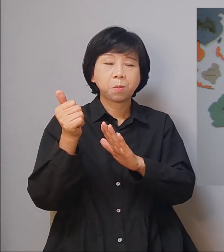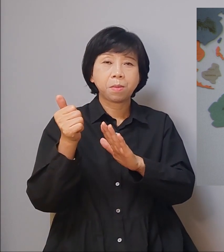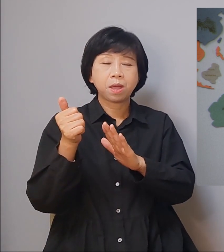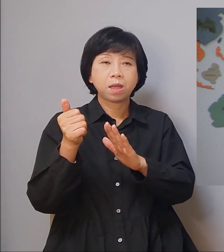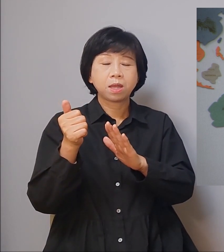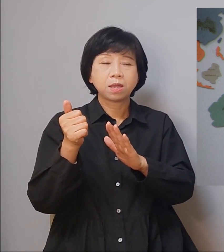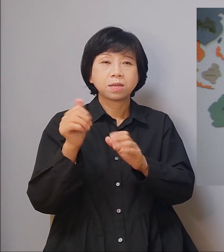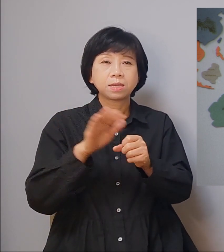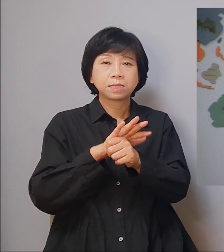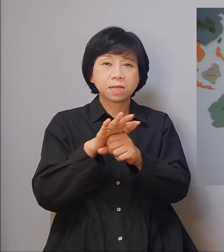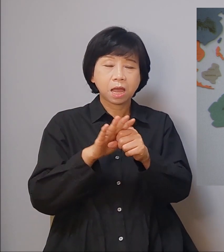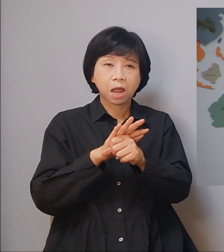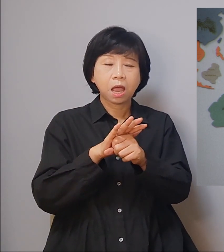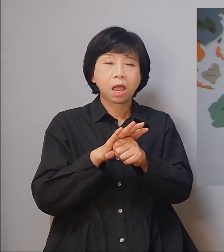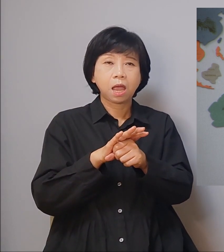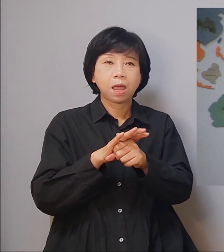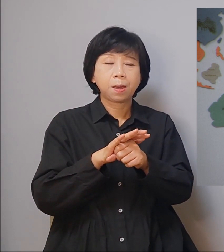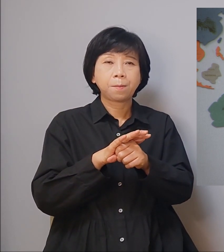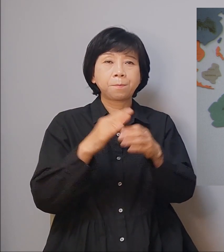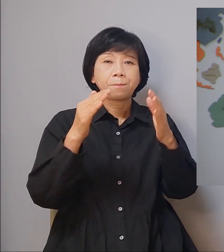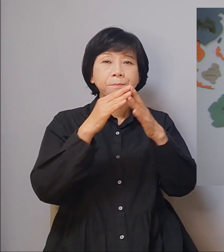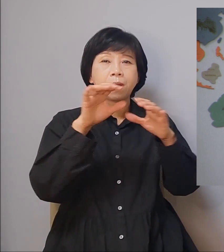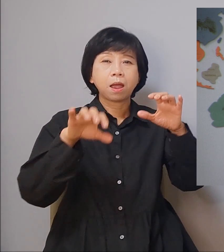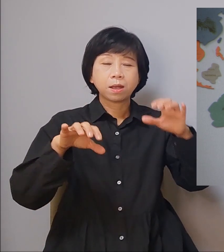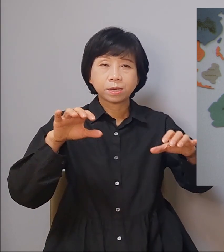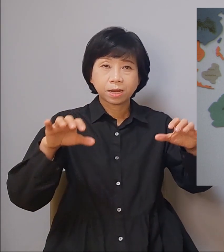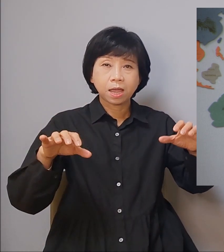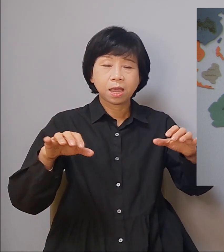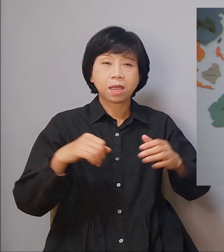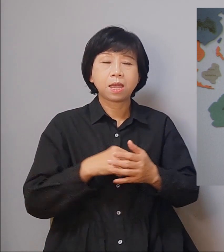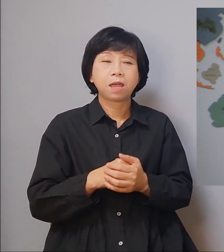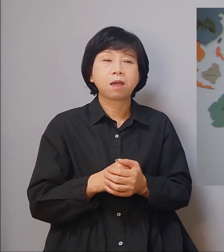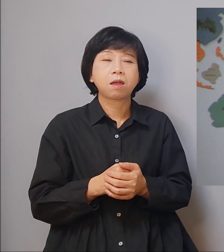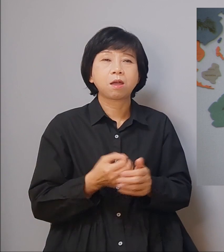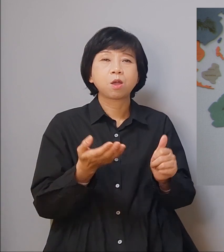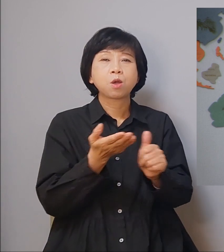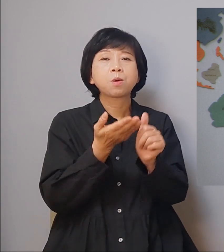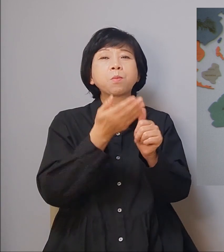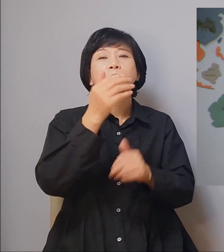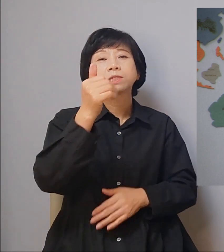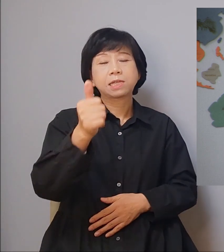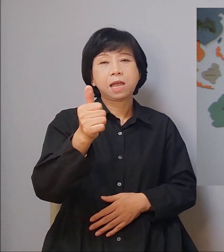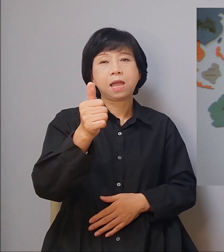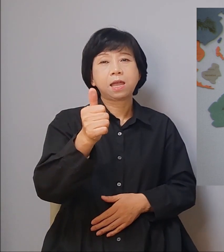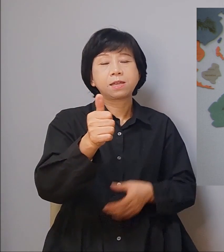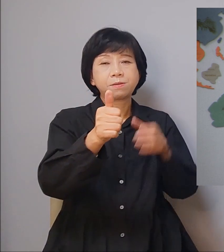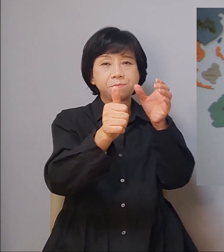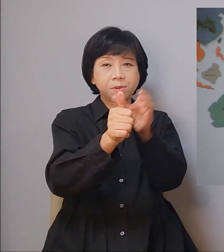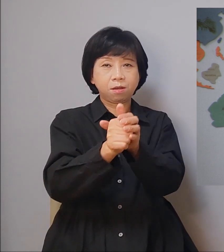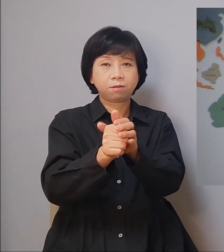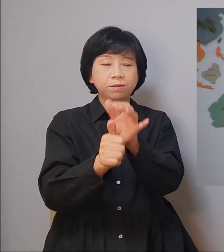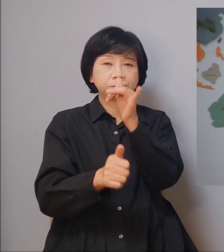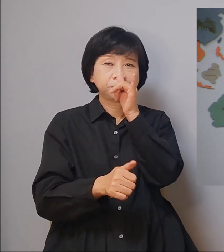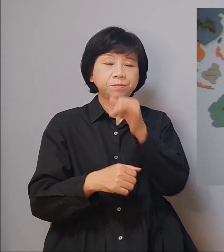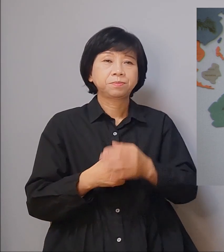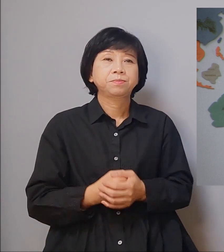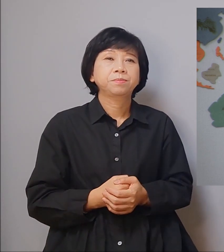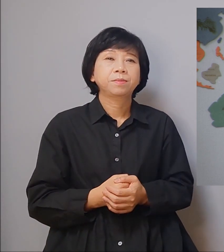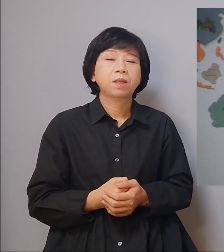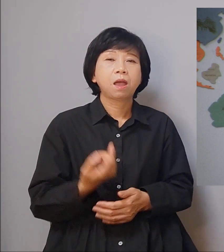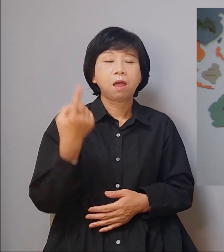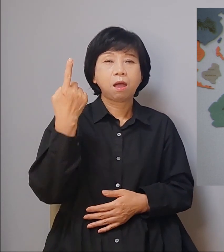섬겨 주셔서 감사합니다. 우리 장례가 지금 현재 어저께 최순혁 원사님 남편 라상한